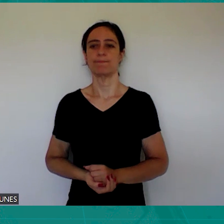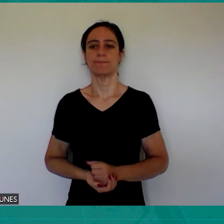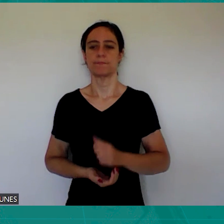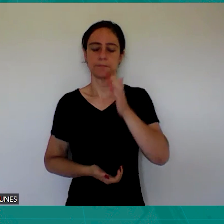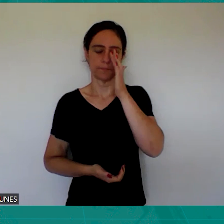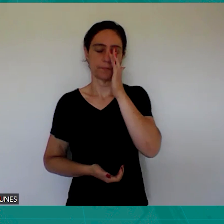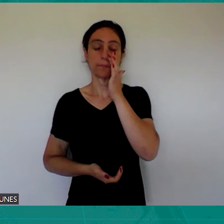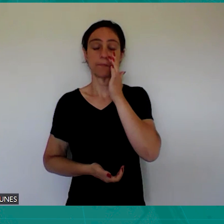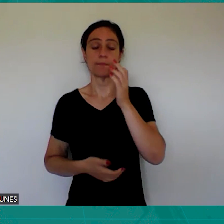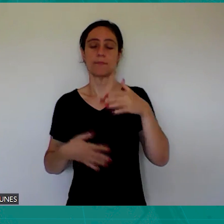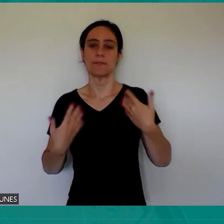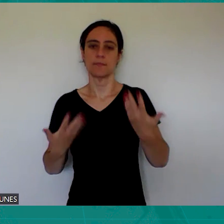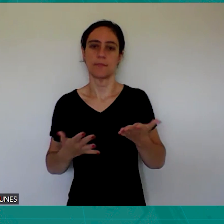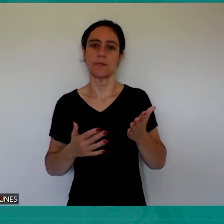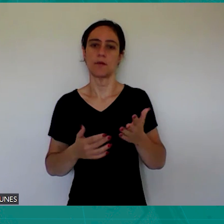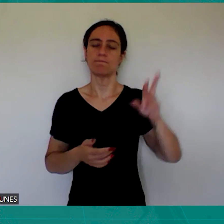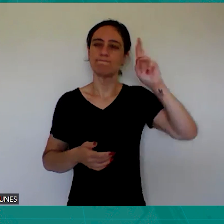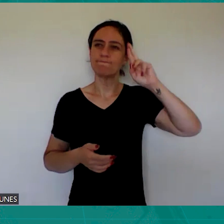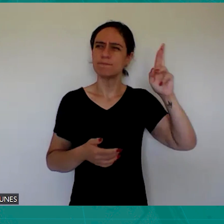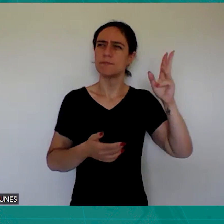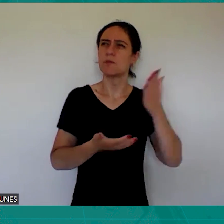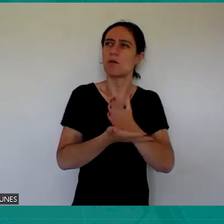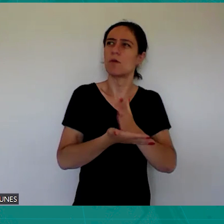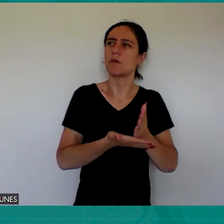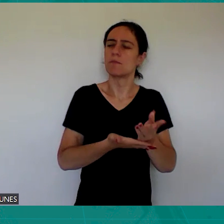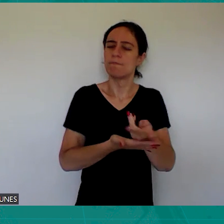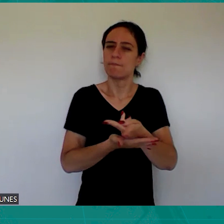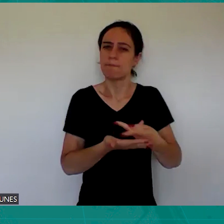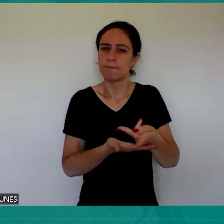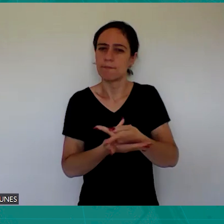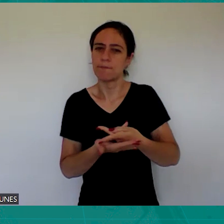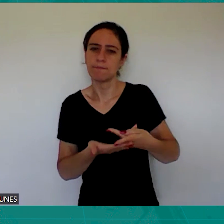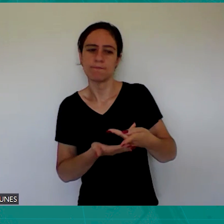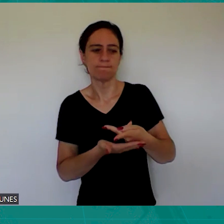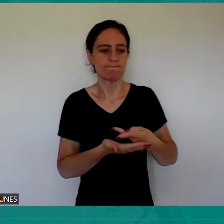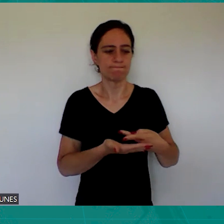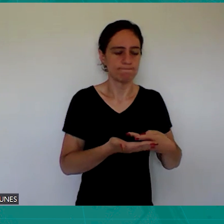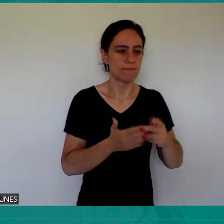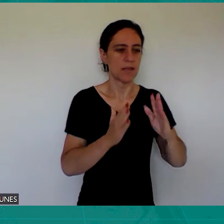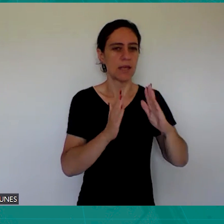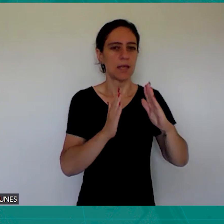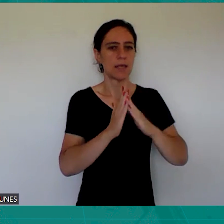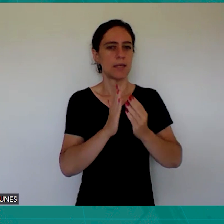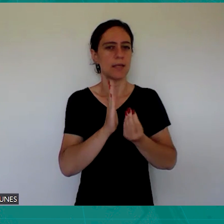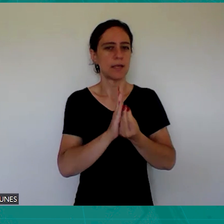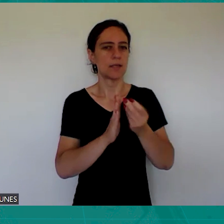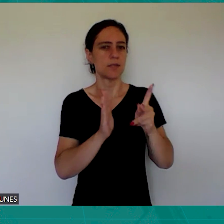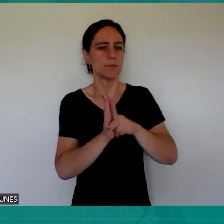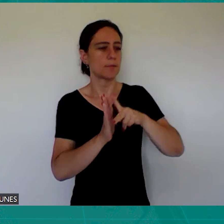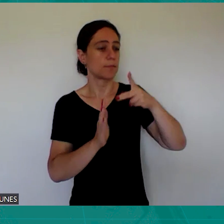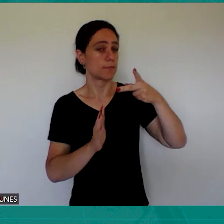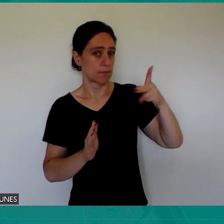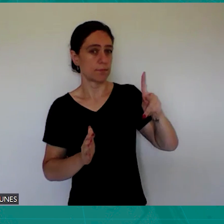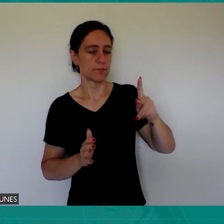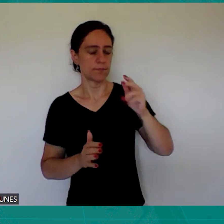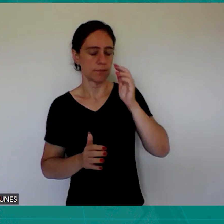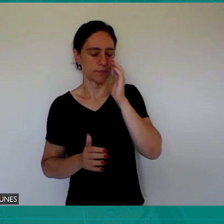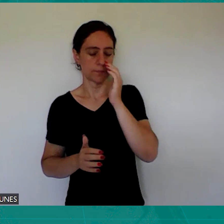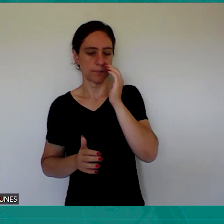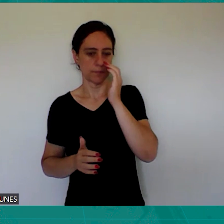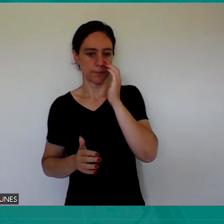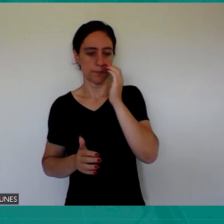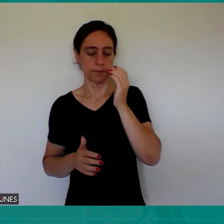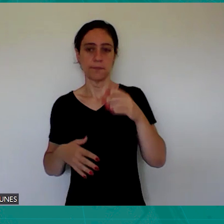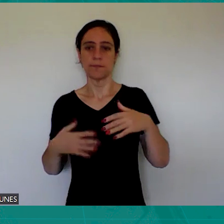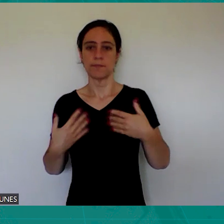Senhor começou a procurar formar a sua igreja a partir de então, Então, mesmo assim,